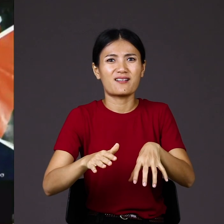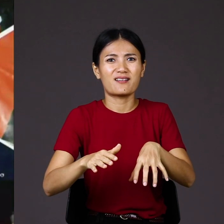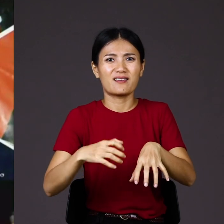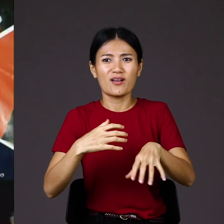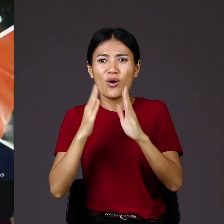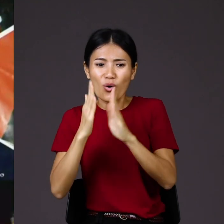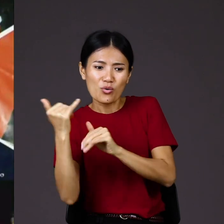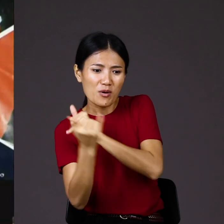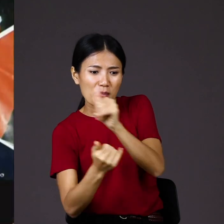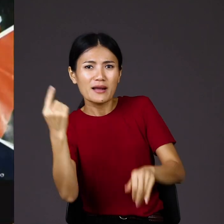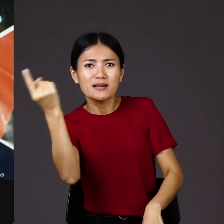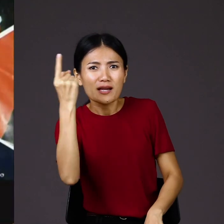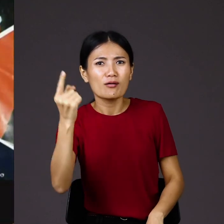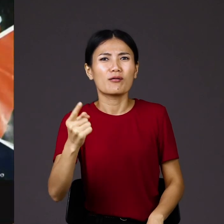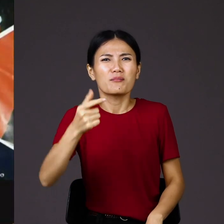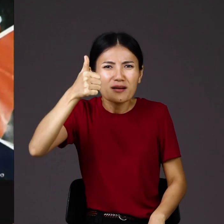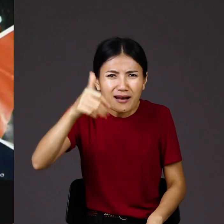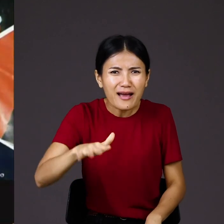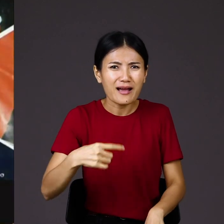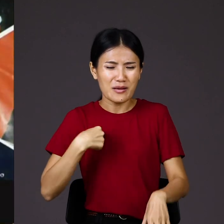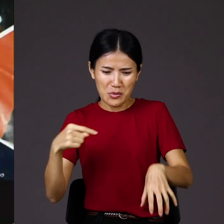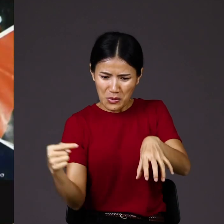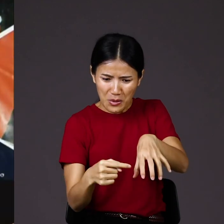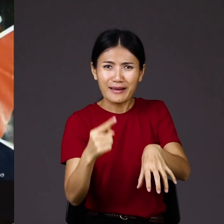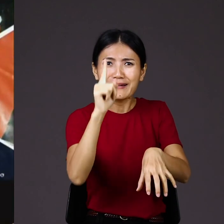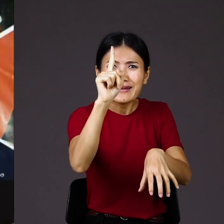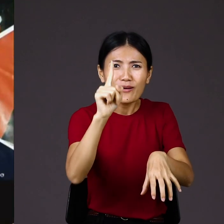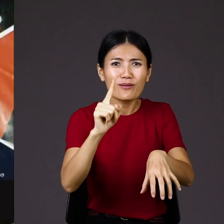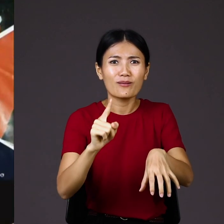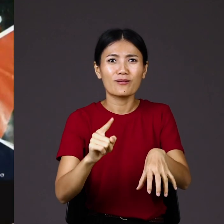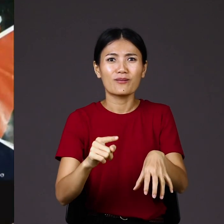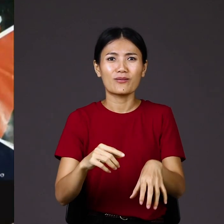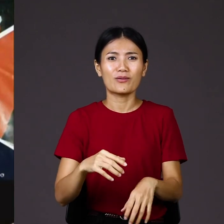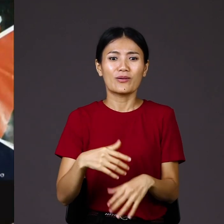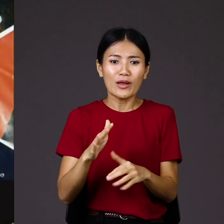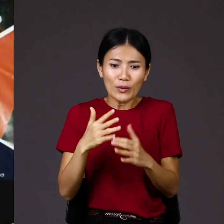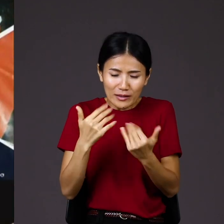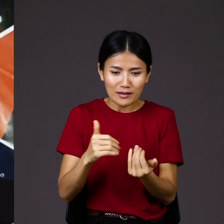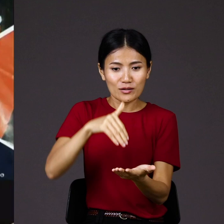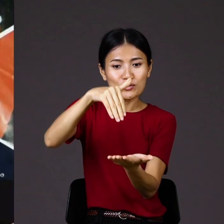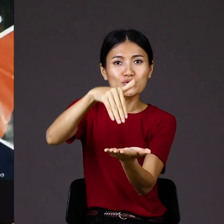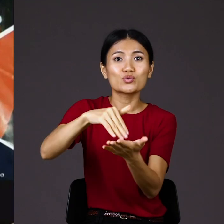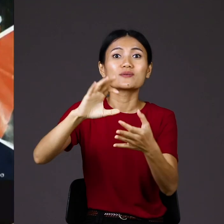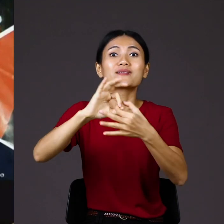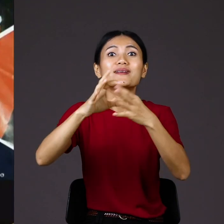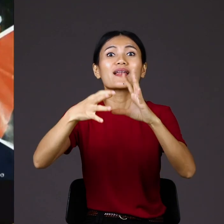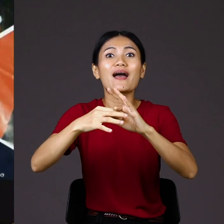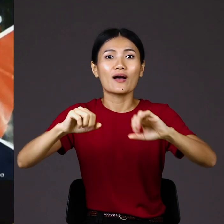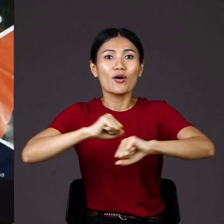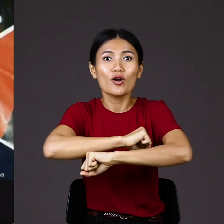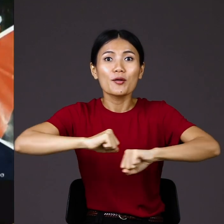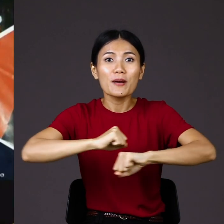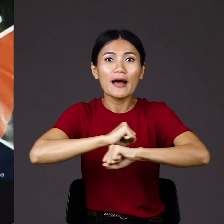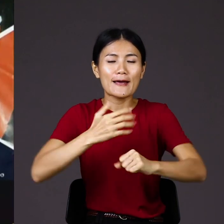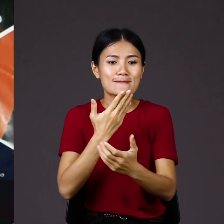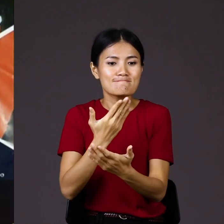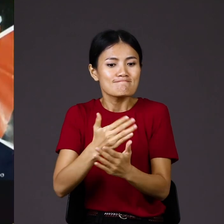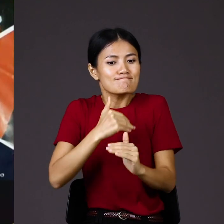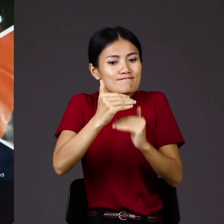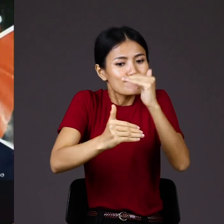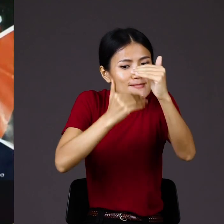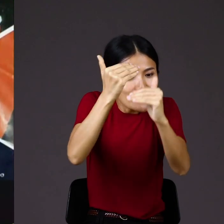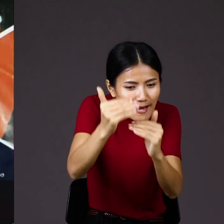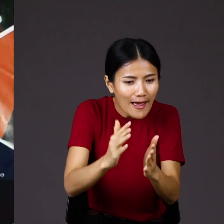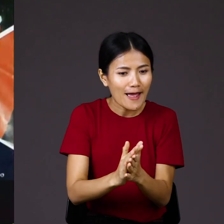นท่าอิฐเปิดเข้าไปให้คนเข้าไปท่องเที่ยวในเกาะเกร็ดได้แล้วจะลงทุนในศูนย์กีฬาให้คนเข้าไปออกก